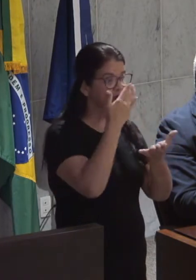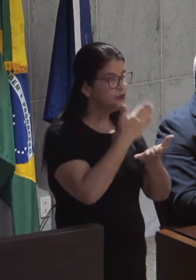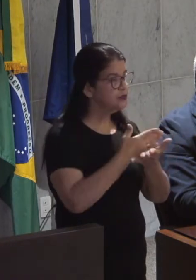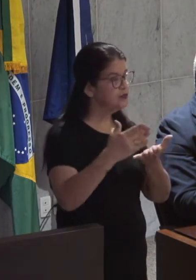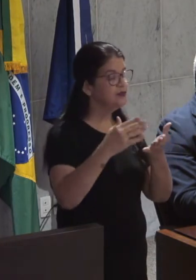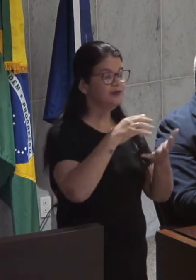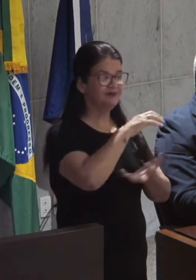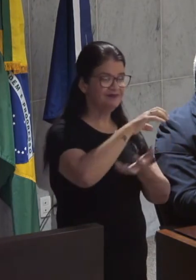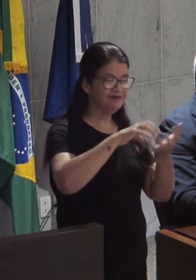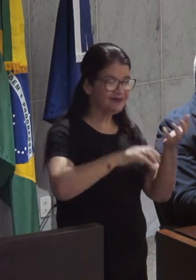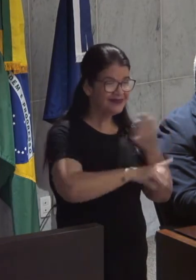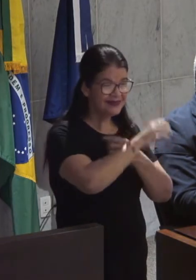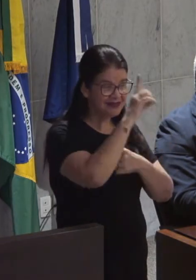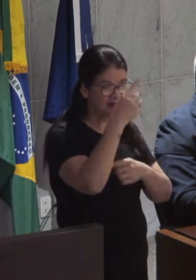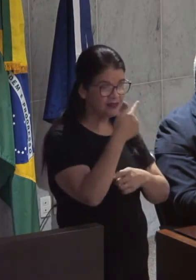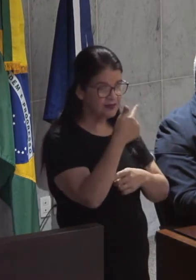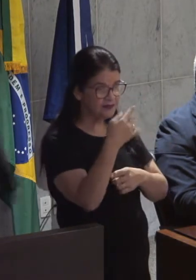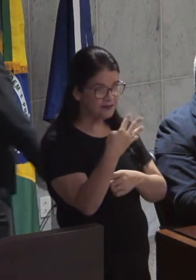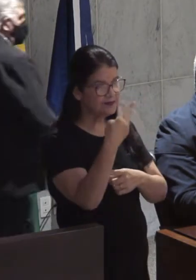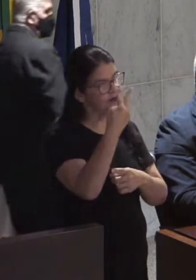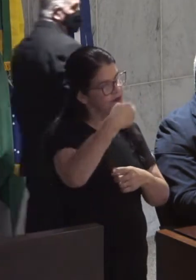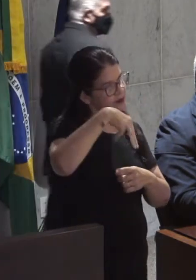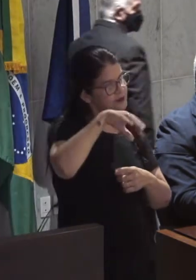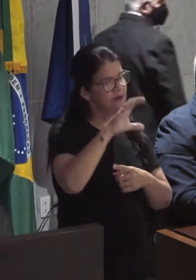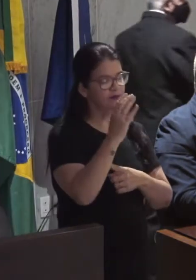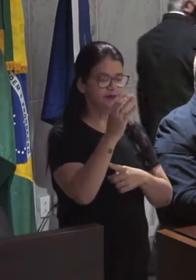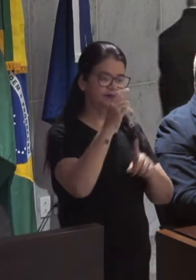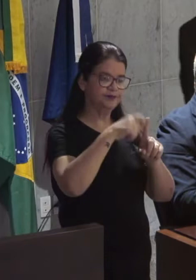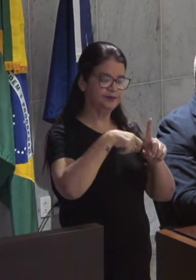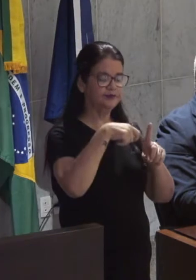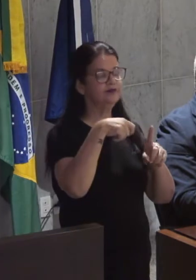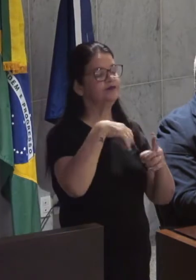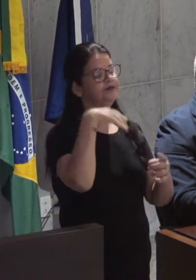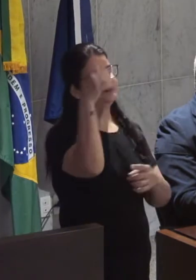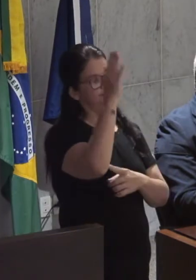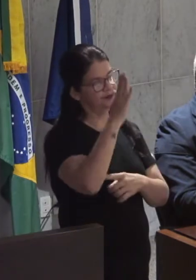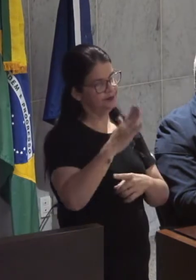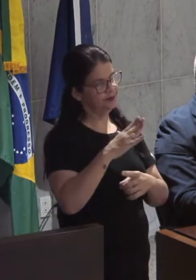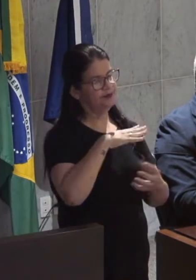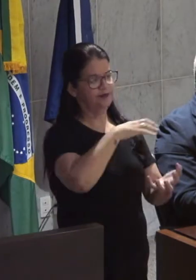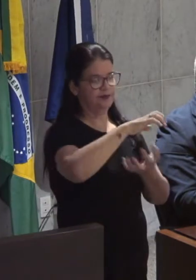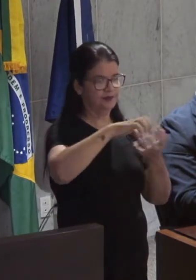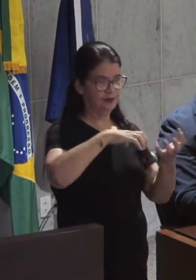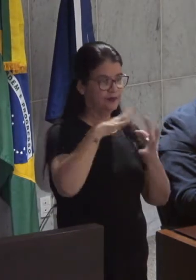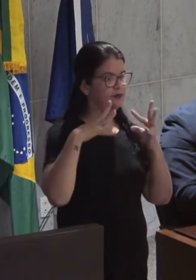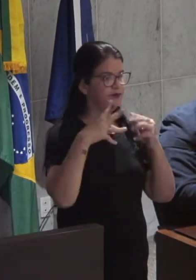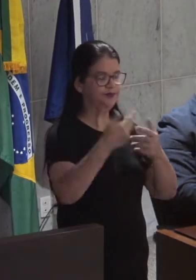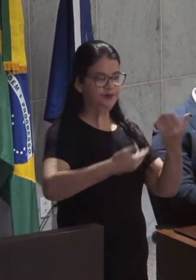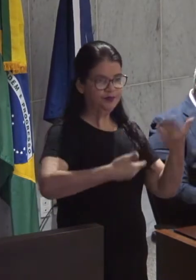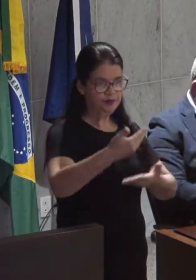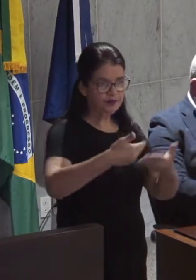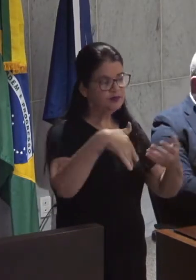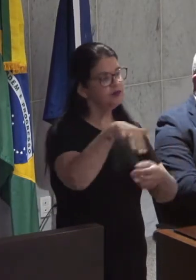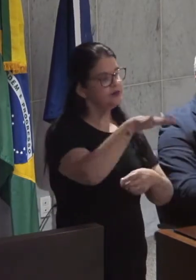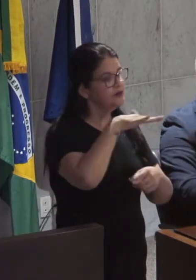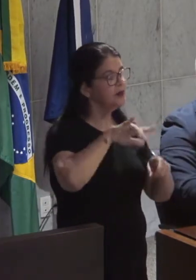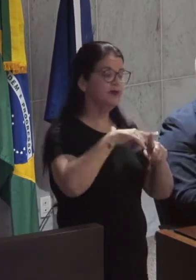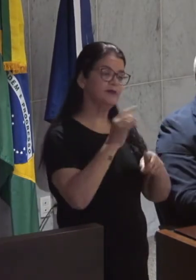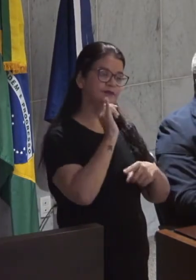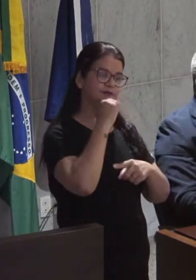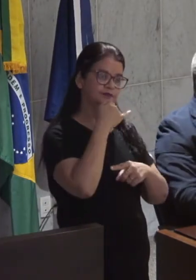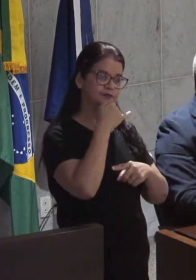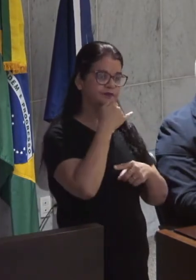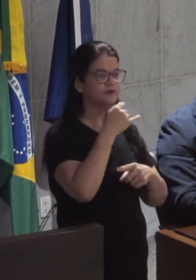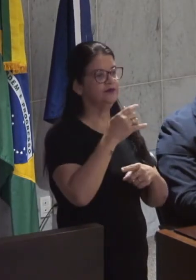dia 23 de março, é uma greve nacional, é uma greve de todos os servidores públicos, mas, infelizmente, quem